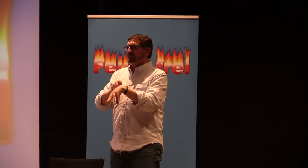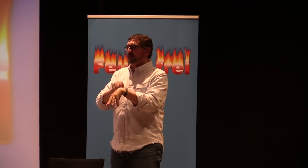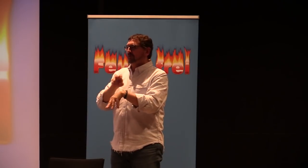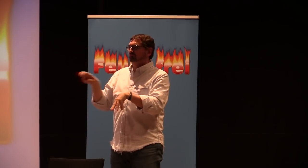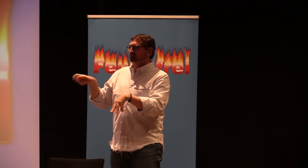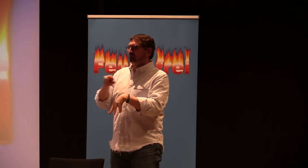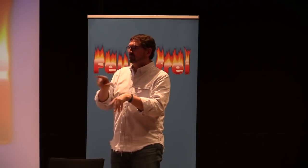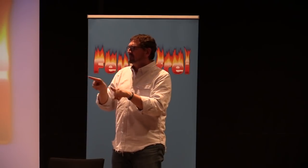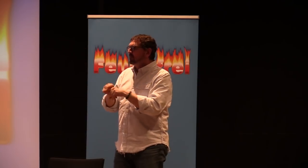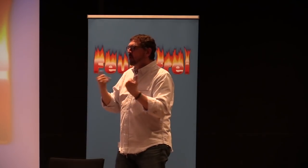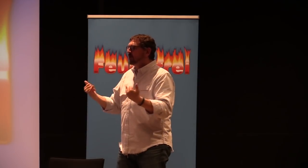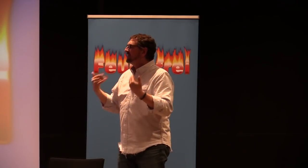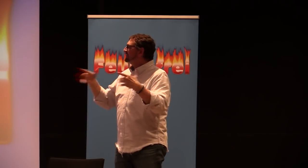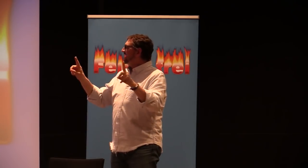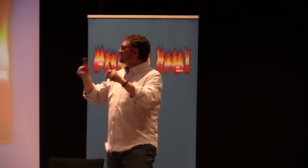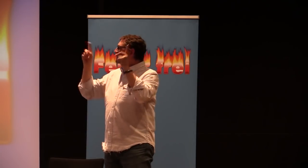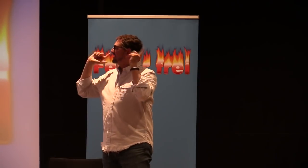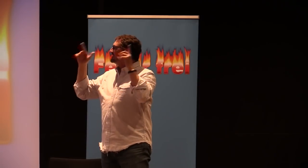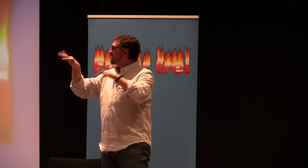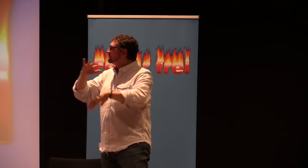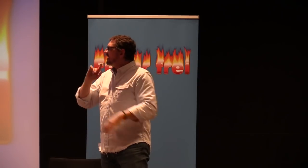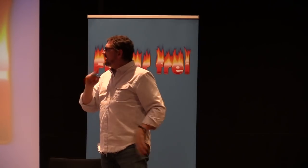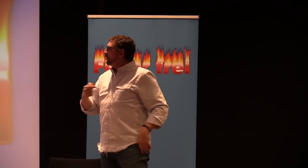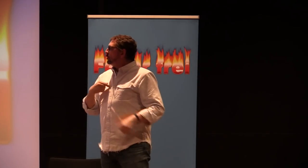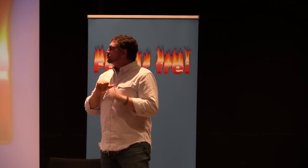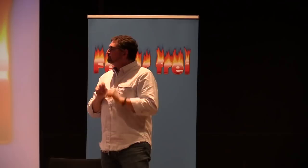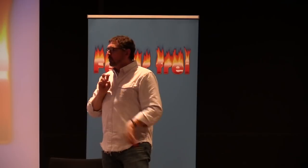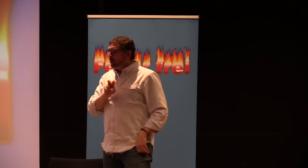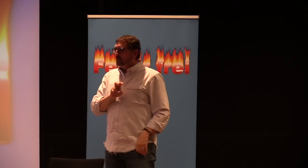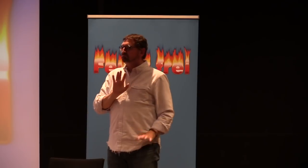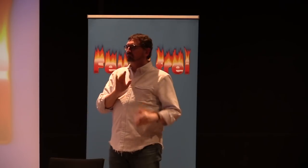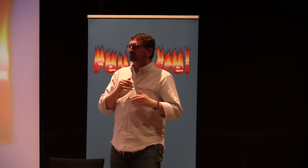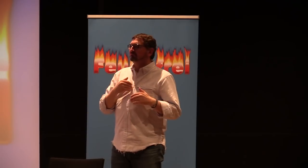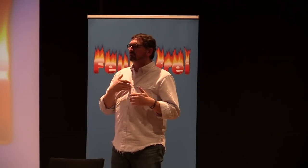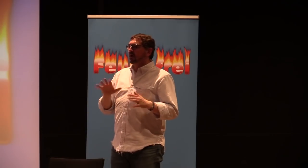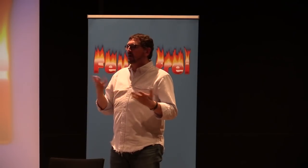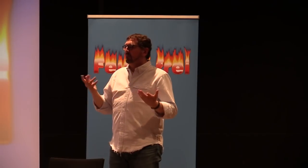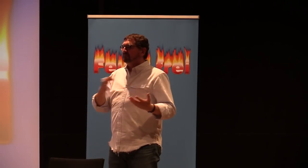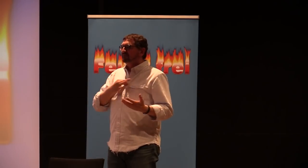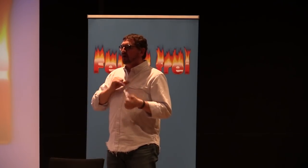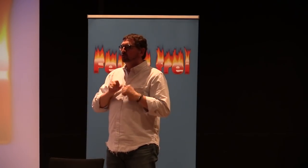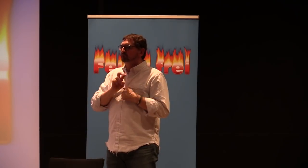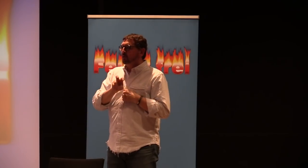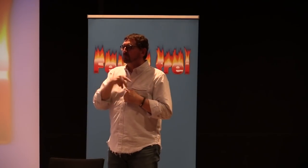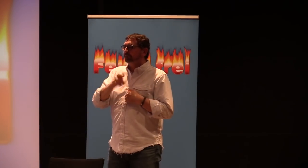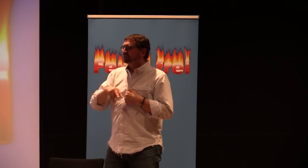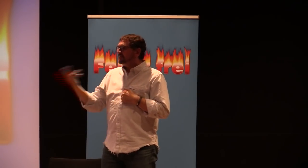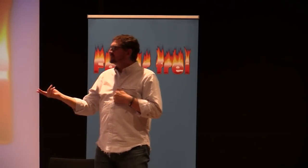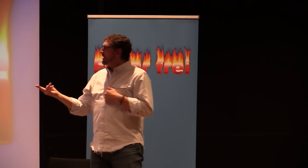neue Entwicklungsmöglichkeiten. Das ist ja, wie vorhin schon von Patrick gesagt, heutzutage die Freizeit doch